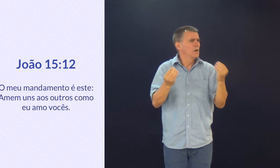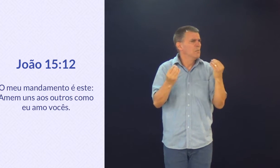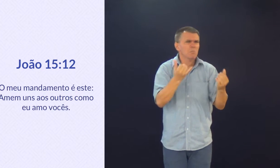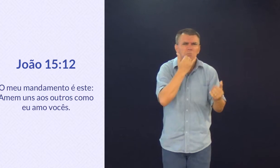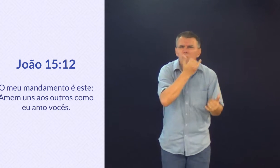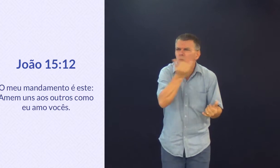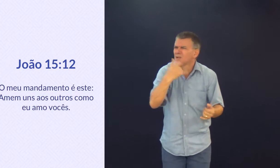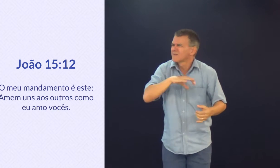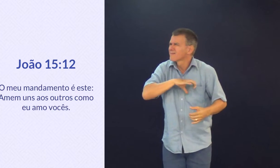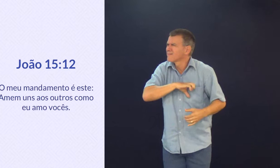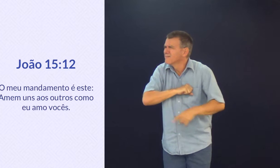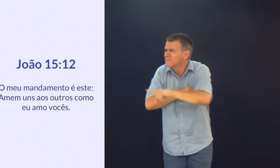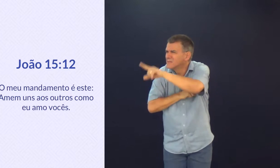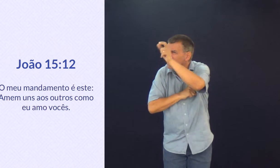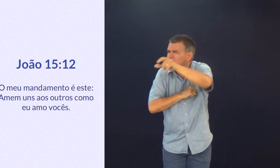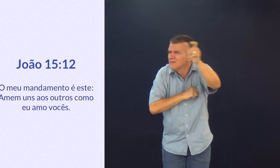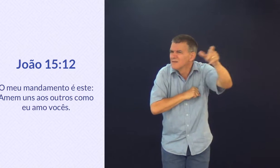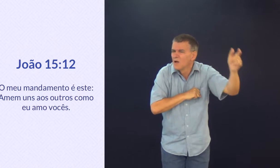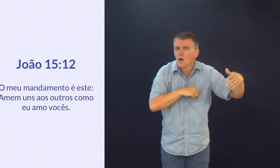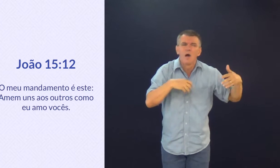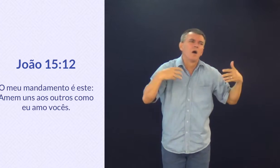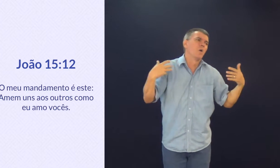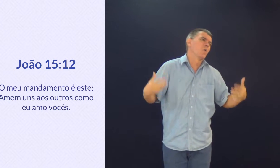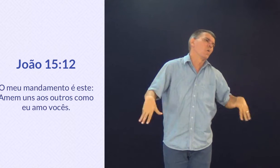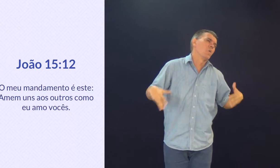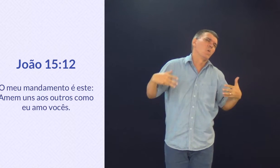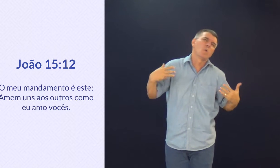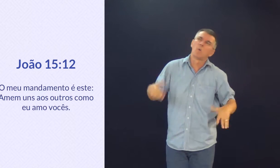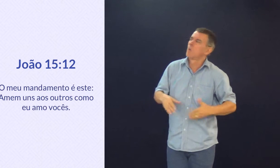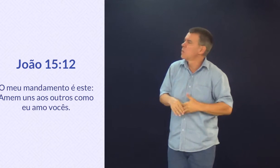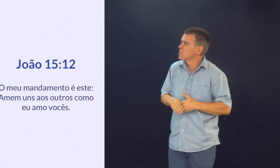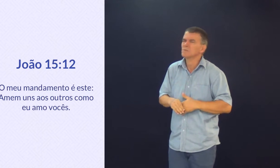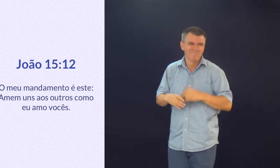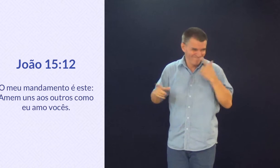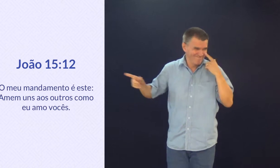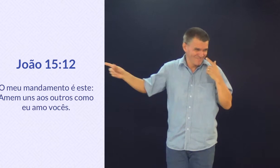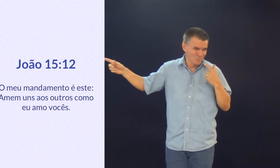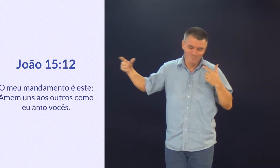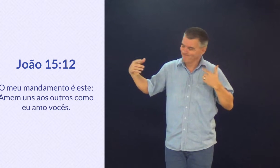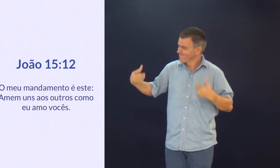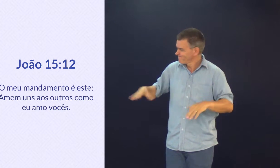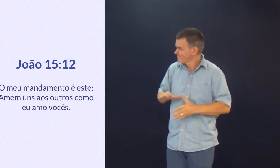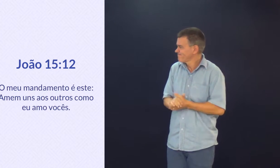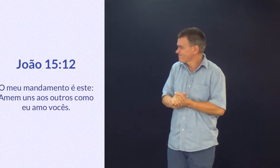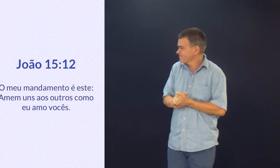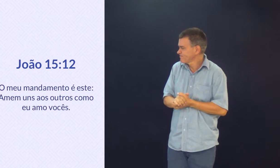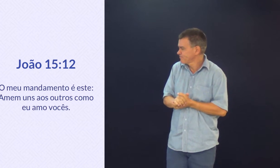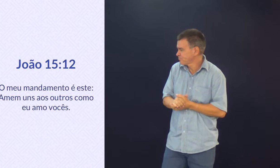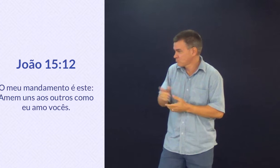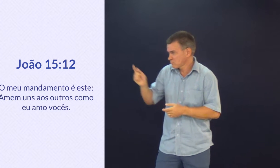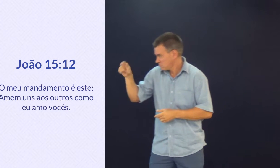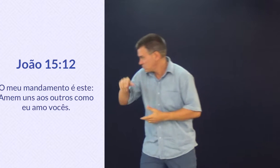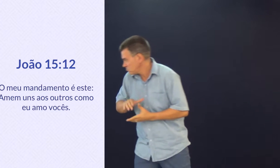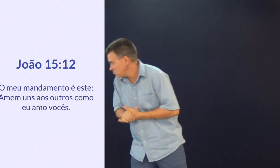fazem ele ainda perdoou as pessoas caramba viram isso que sério